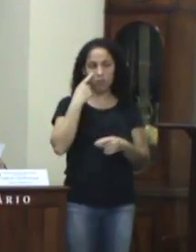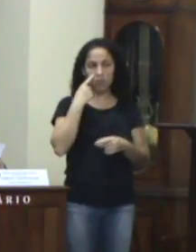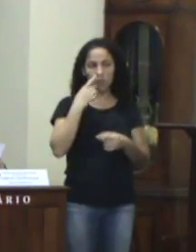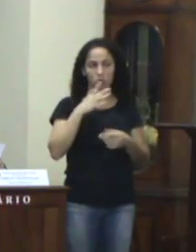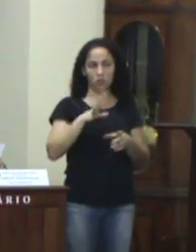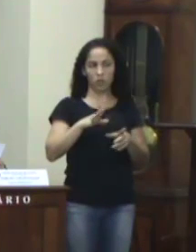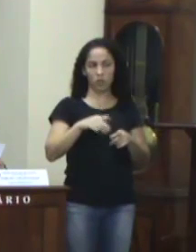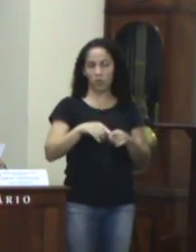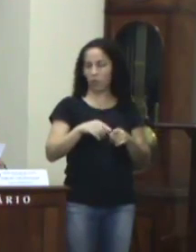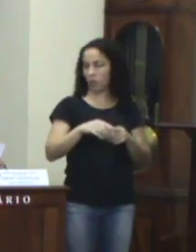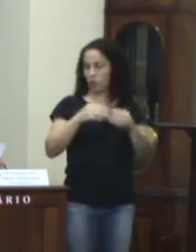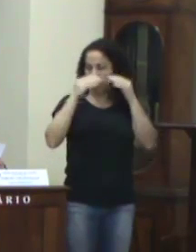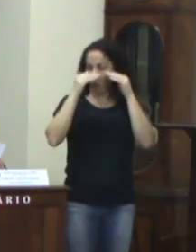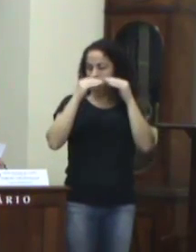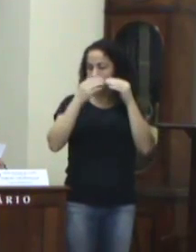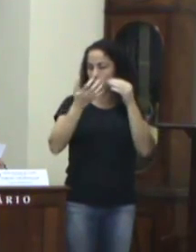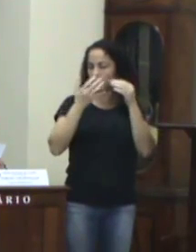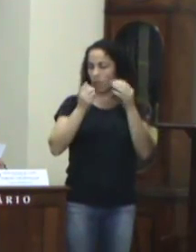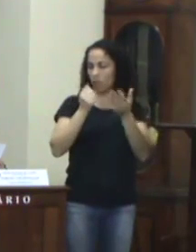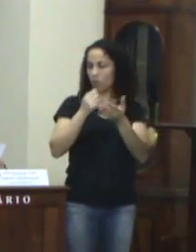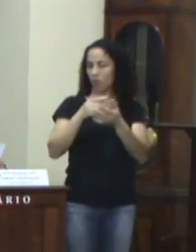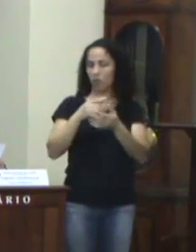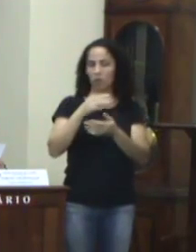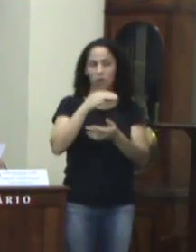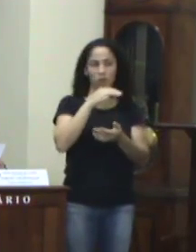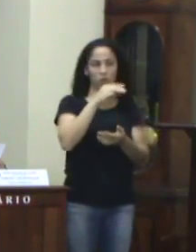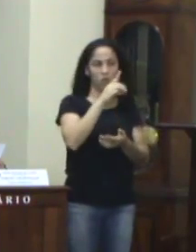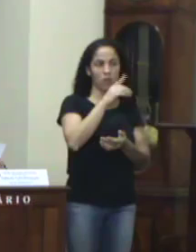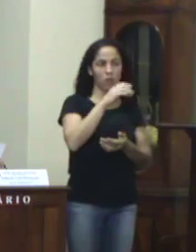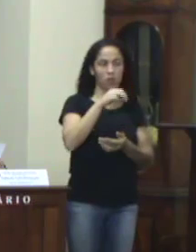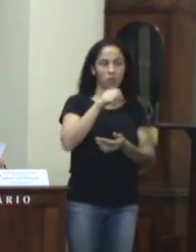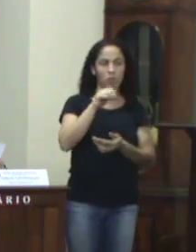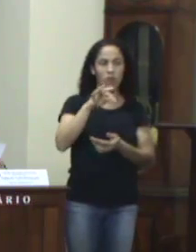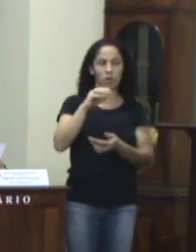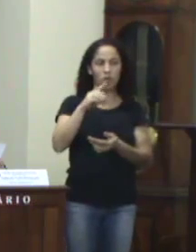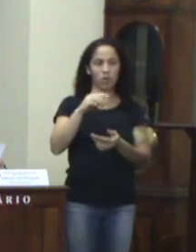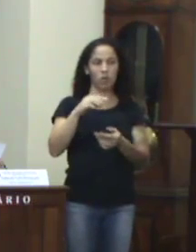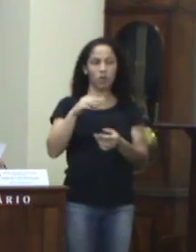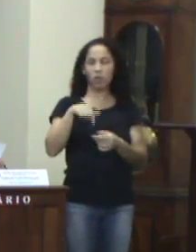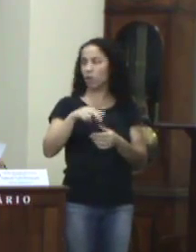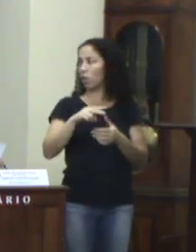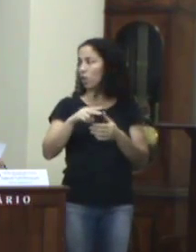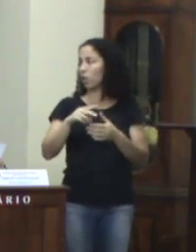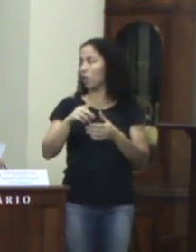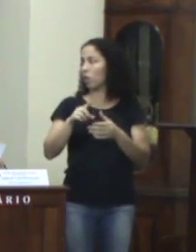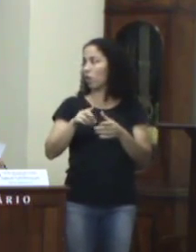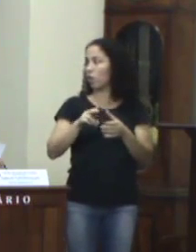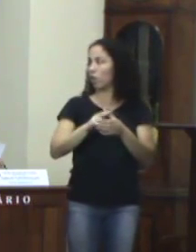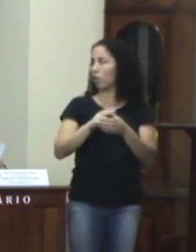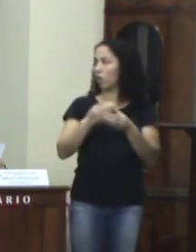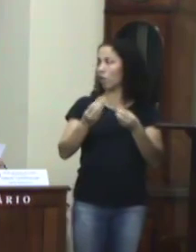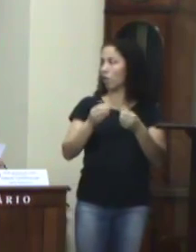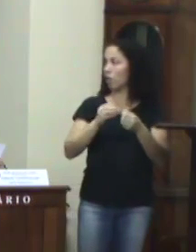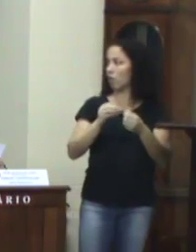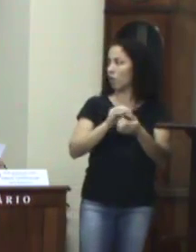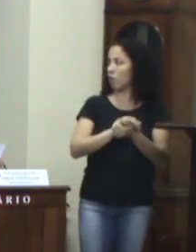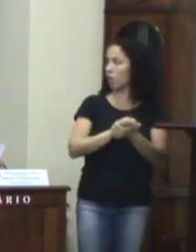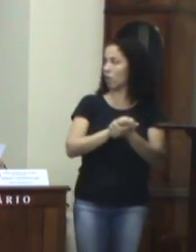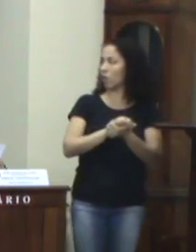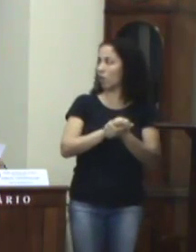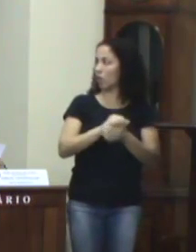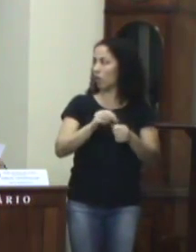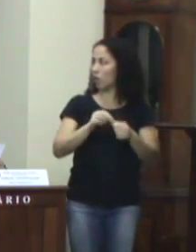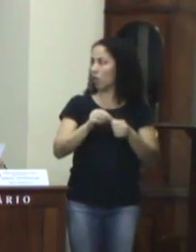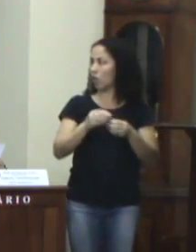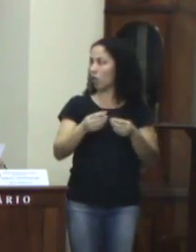tal medida obedece uma demanda judicial que o município de Valença e Irmel é que se arrasta por vários anos e se arrasta por